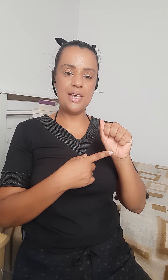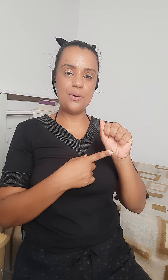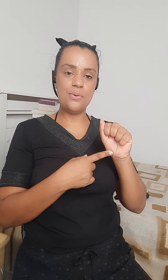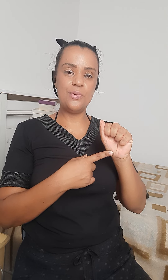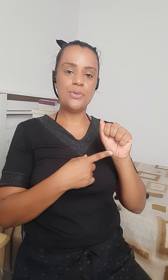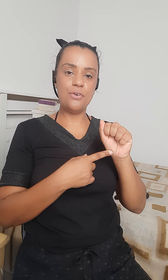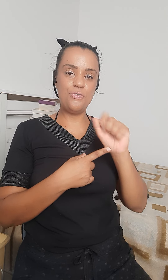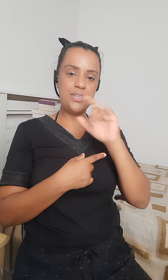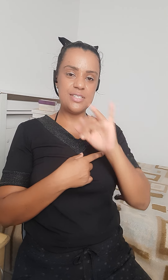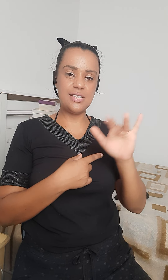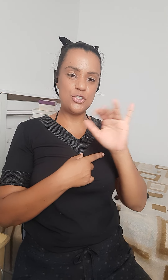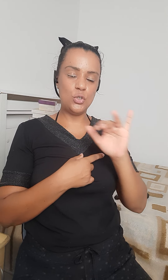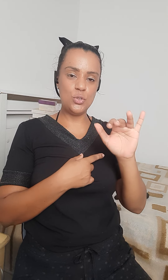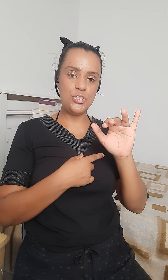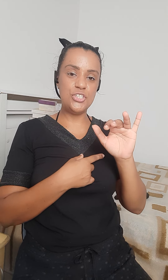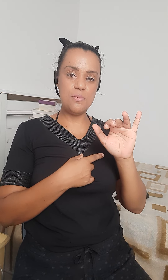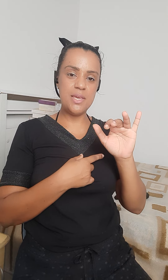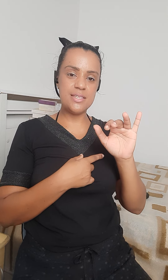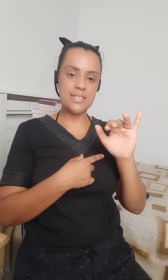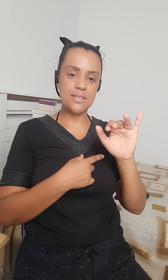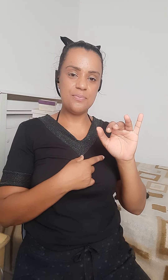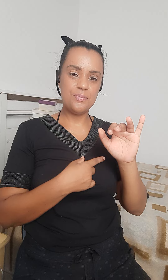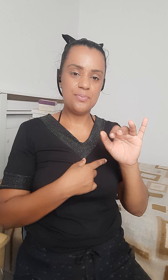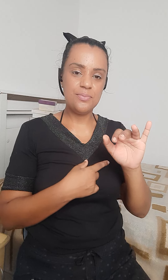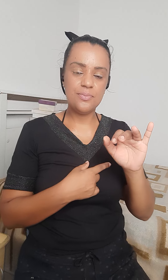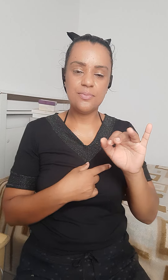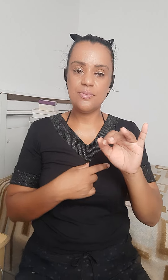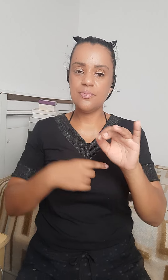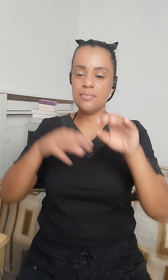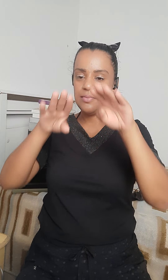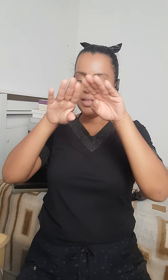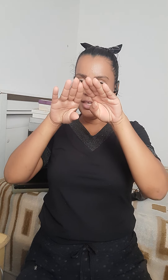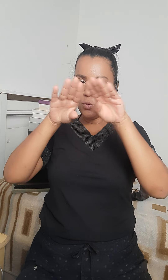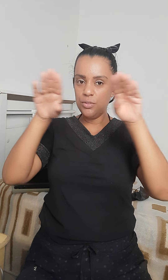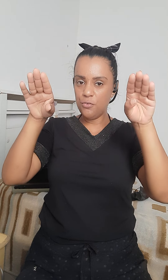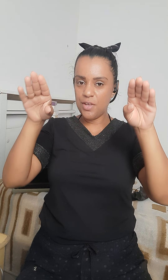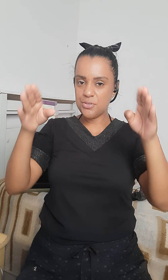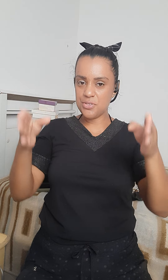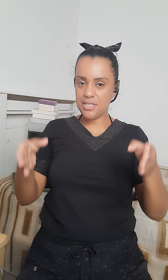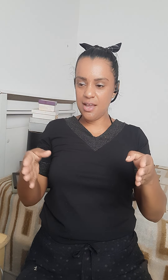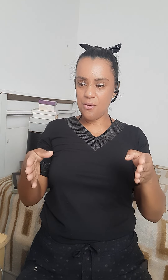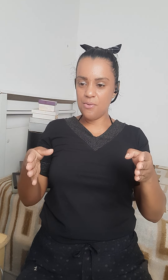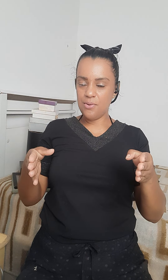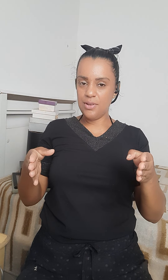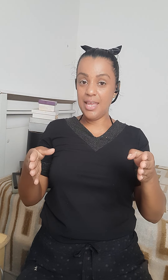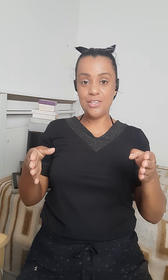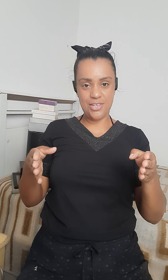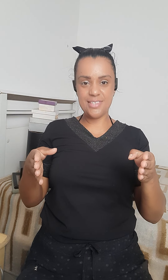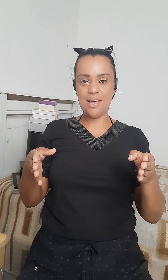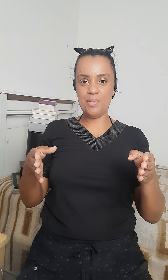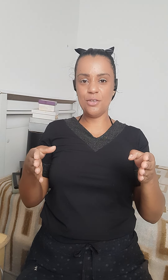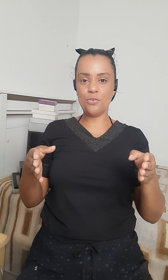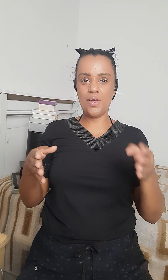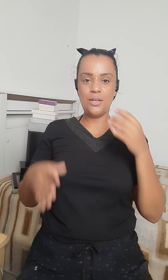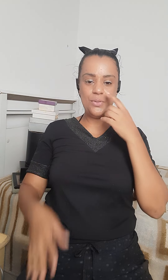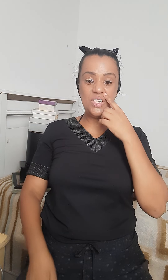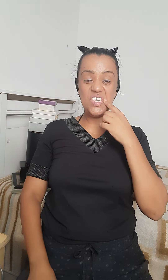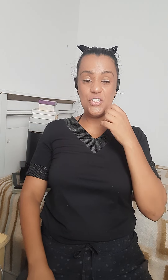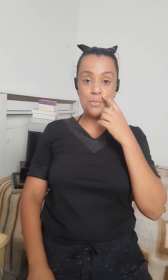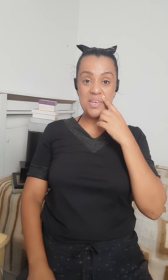sinal que eu fiz a datilologia de mesa. E quando eu faço o sinal, ele já sabe que eu tô falando de